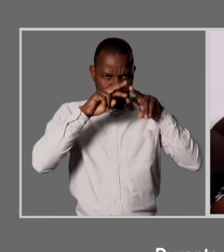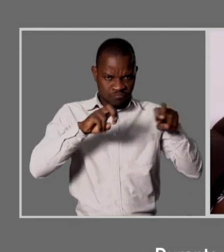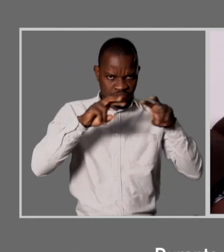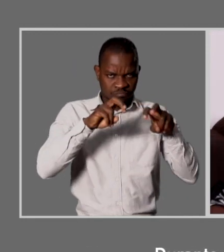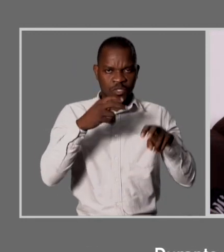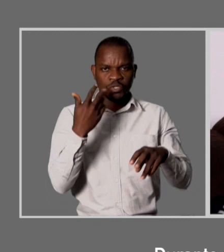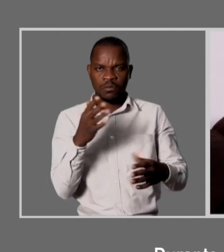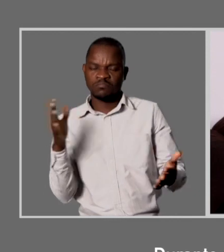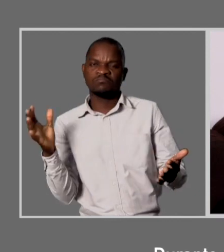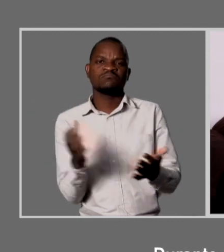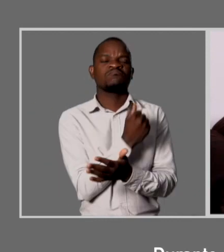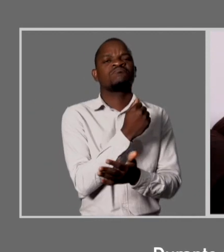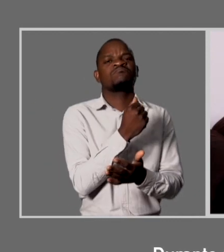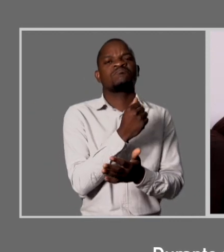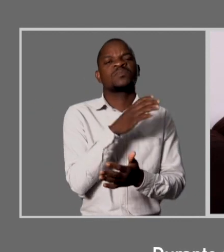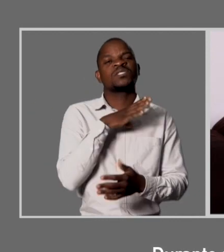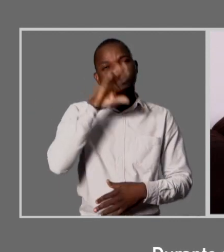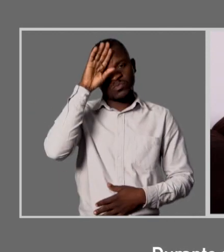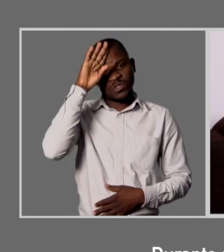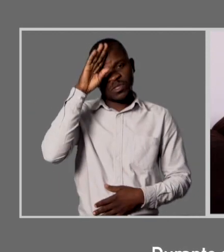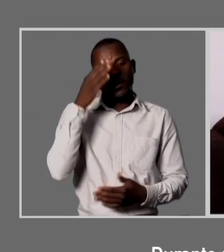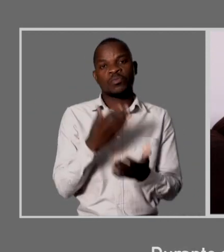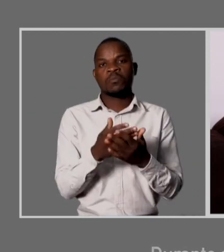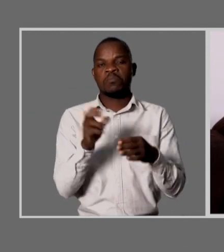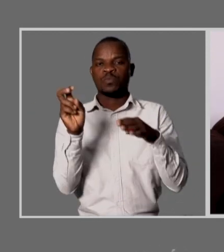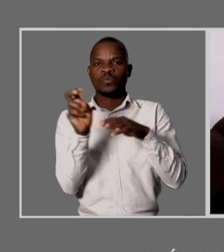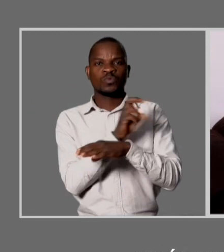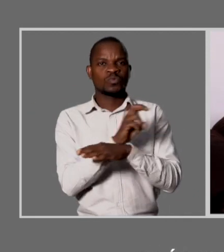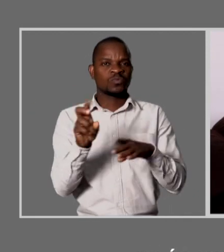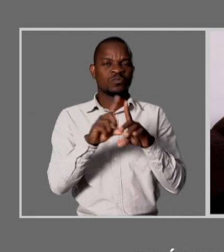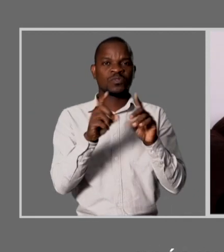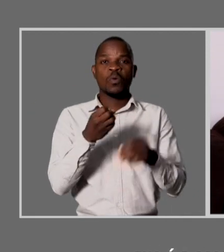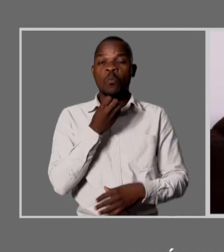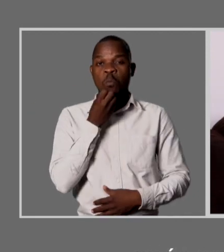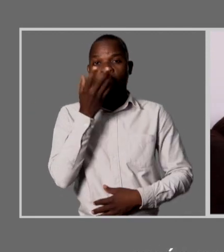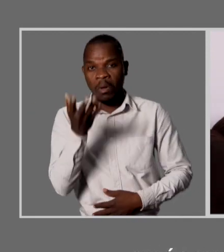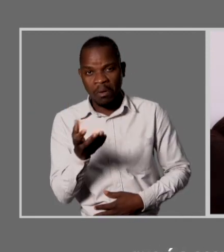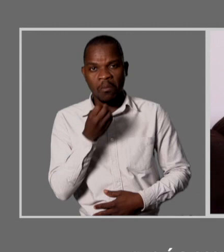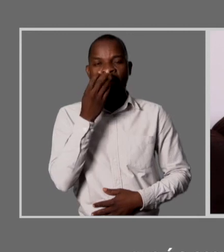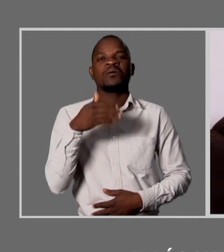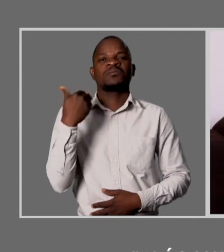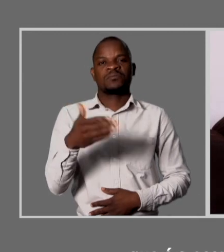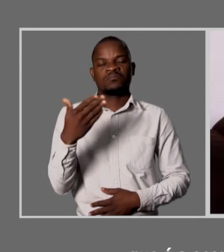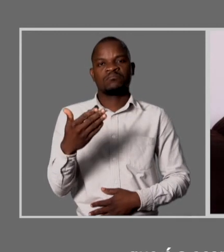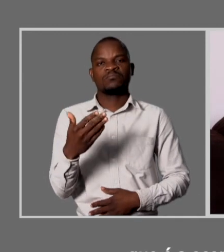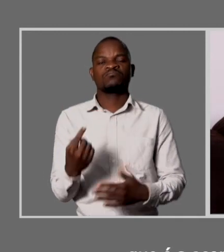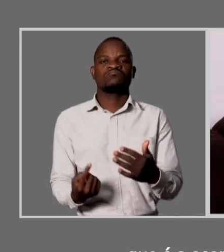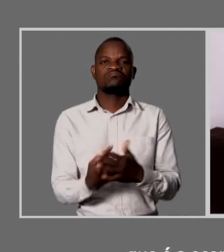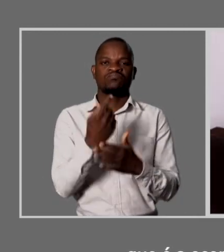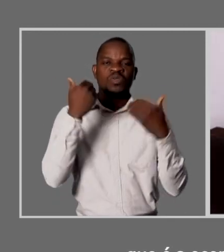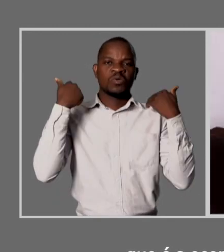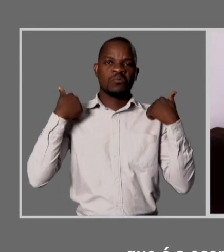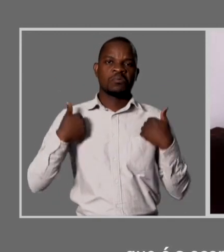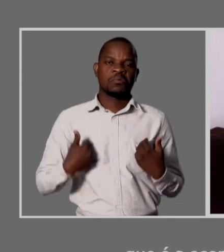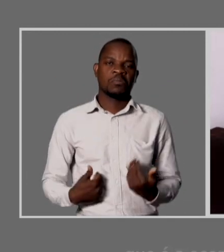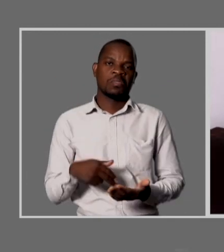diagnosticada hiperemese gravítica, que é a ocorrência de vômitos incontroláveis durante a gestação, resultando